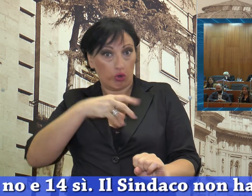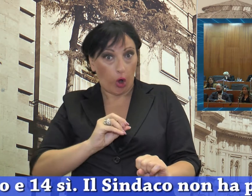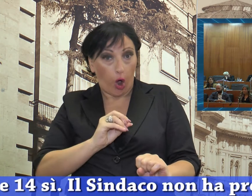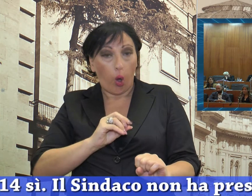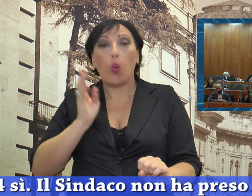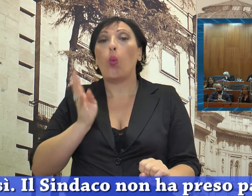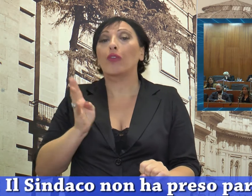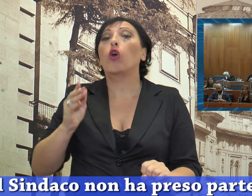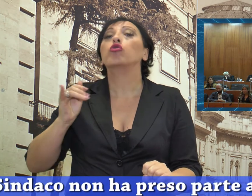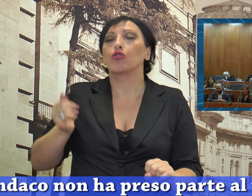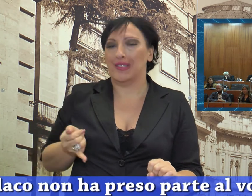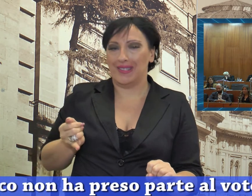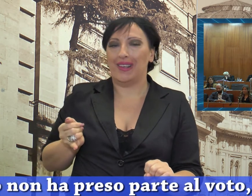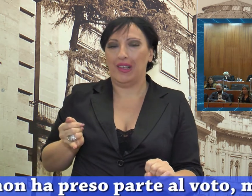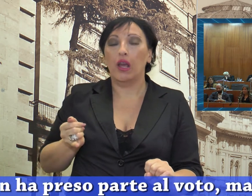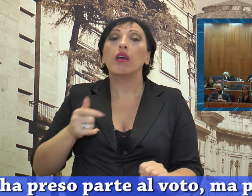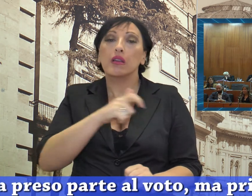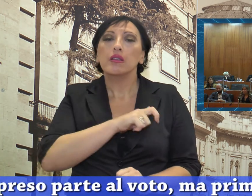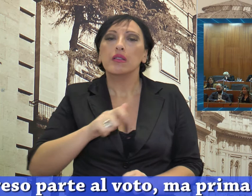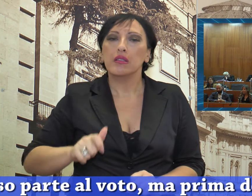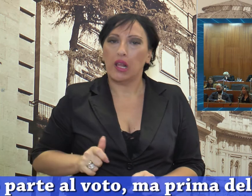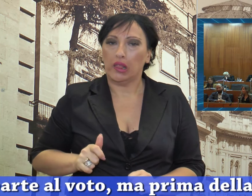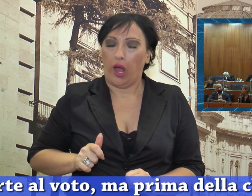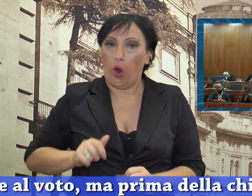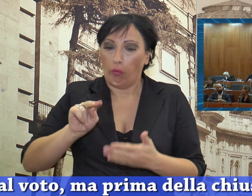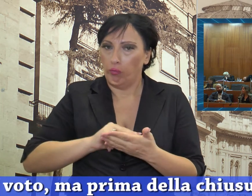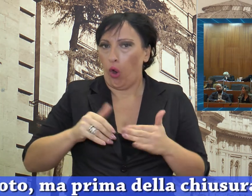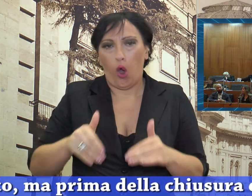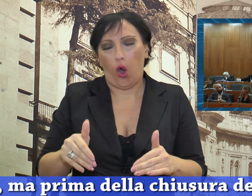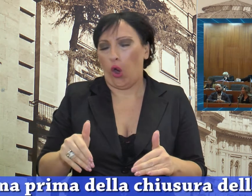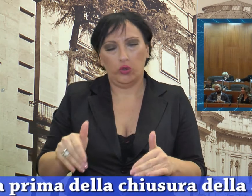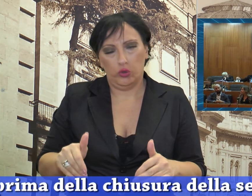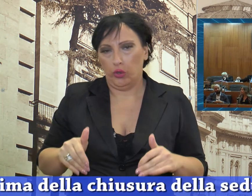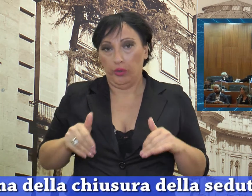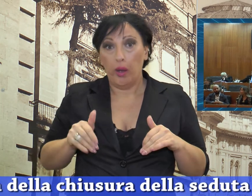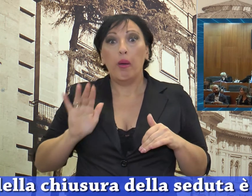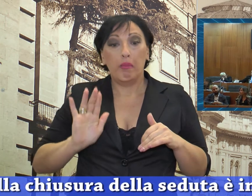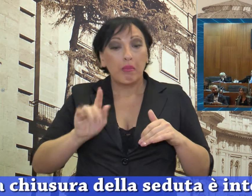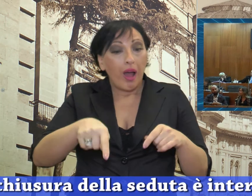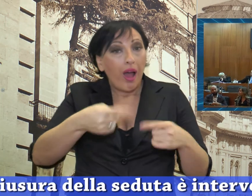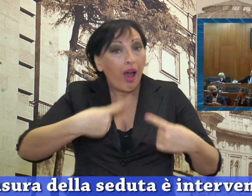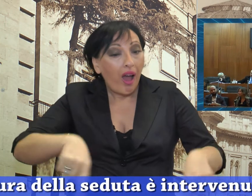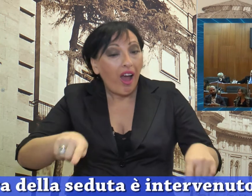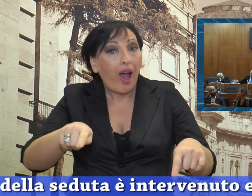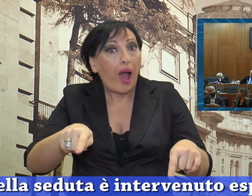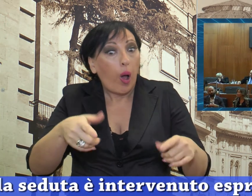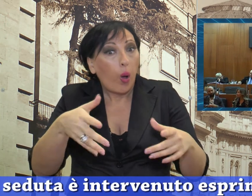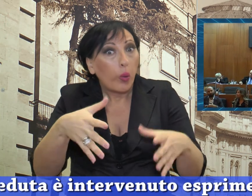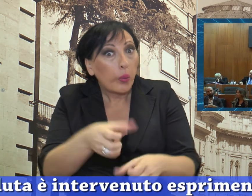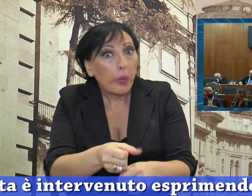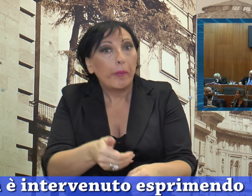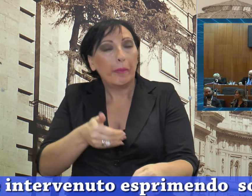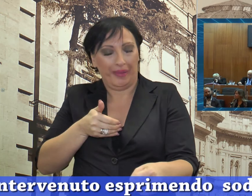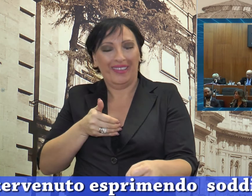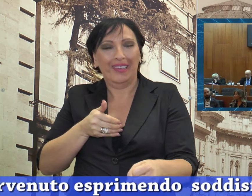sì. Il sindaco non ha preso parte al voto, ma prima della chiusura della seduta è